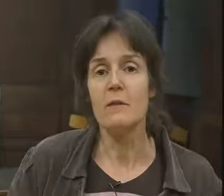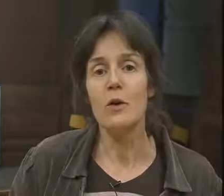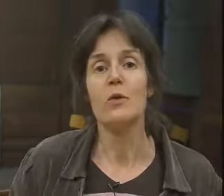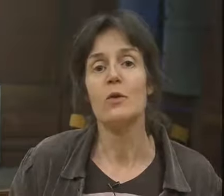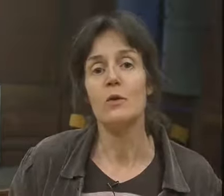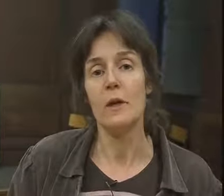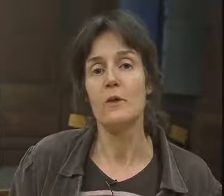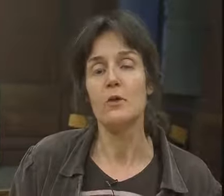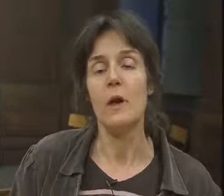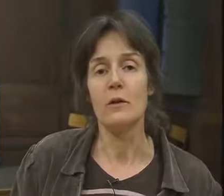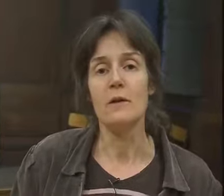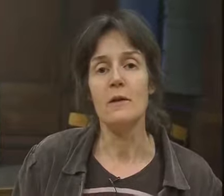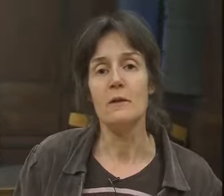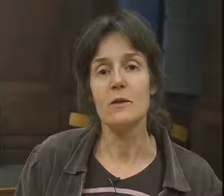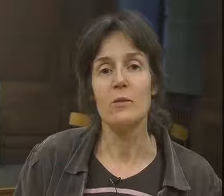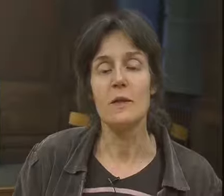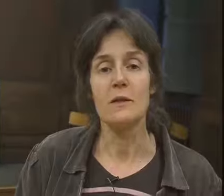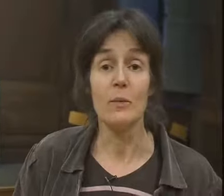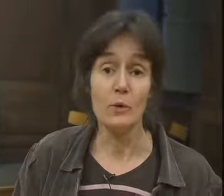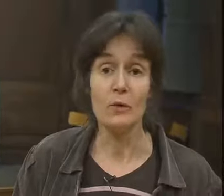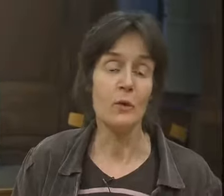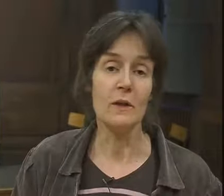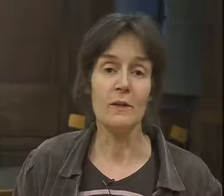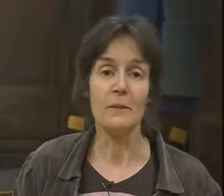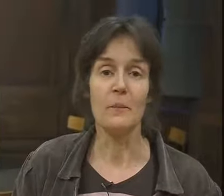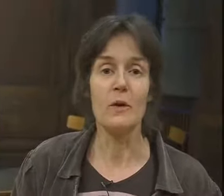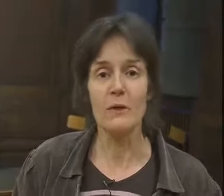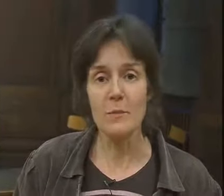d'équivalent de l'écriture de la langue des signes. C'est pour ça que c'est important qu'on les fasse bien.